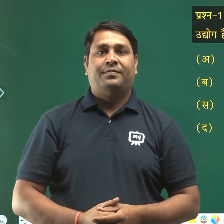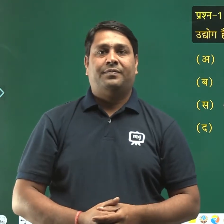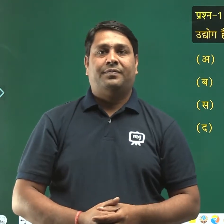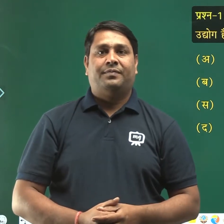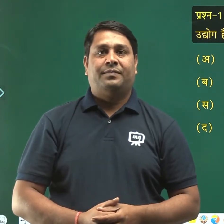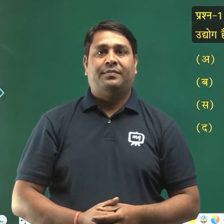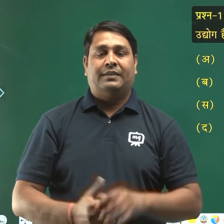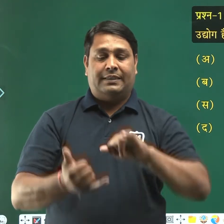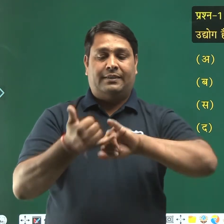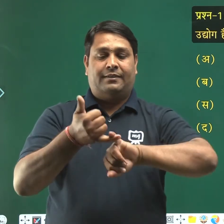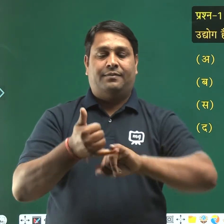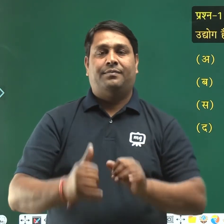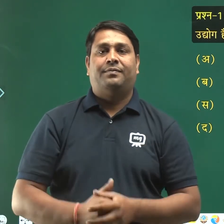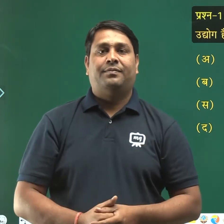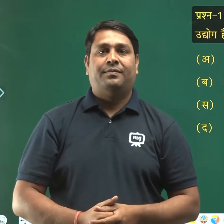से